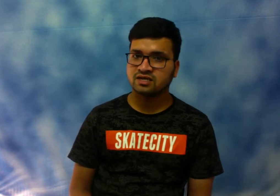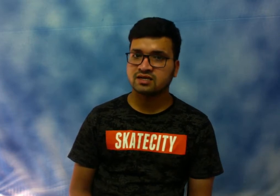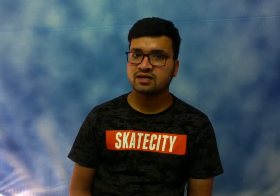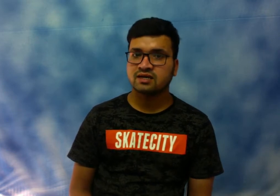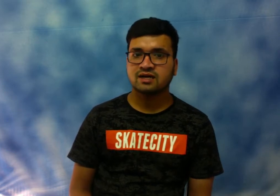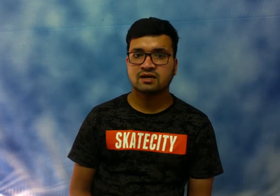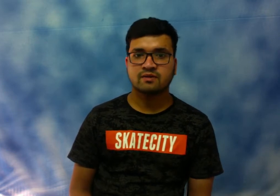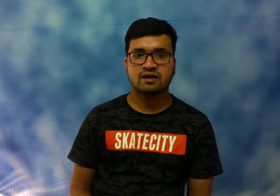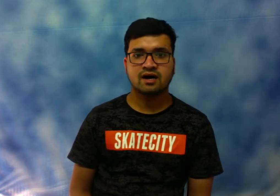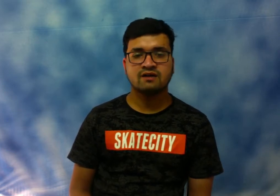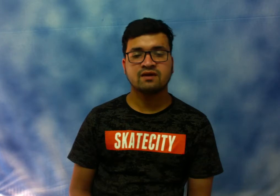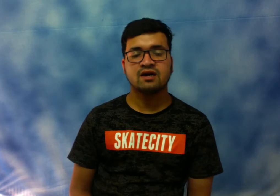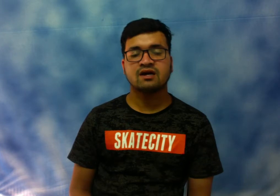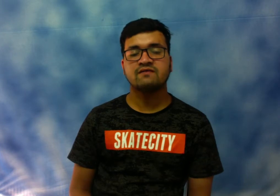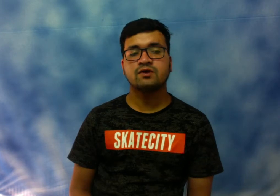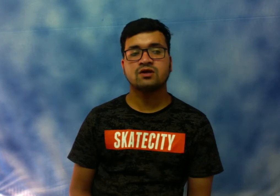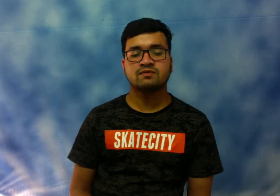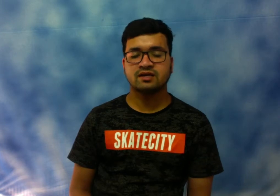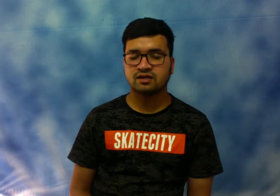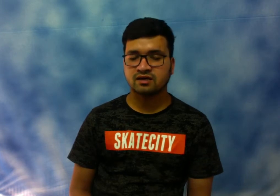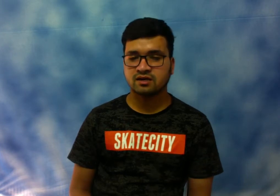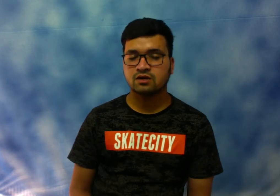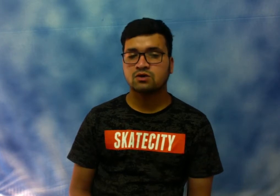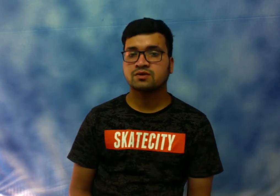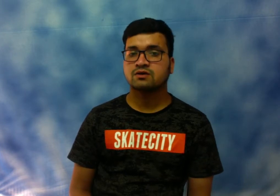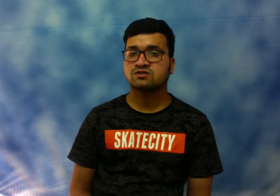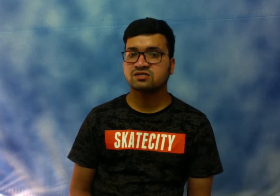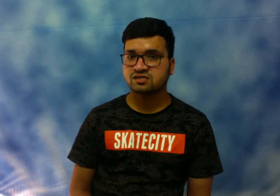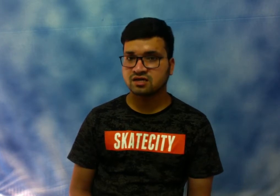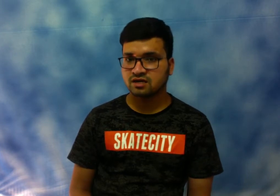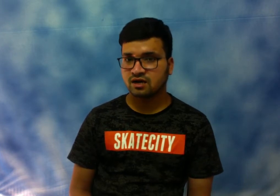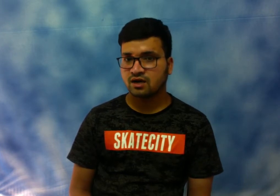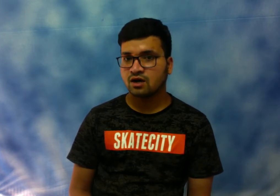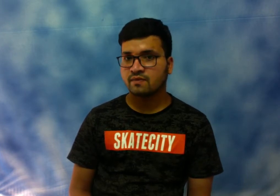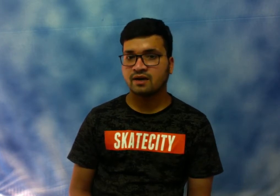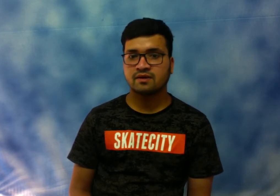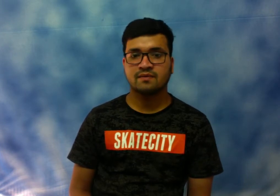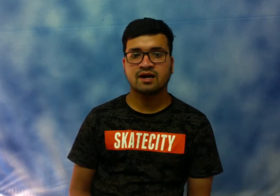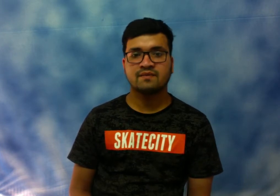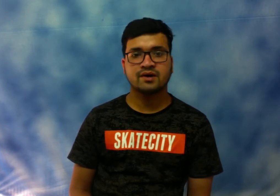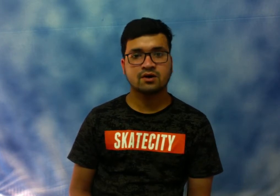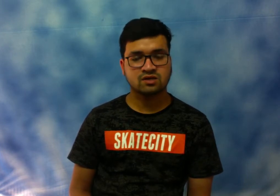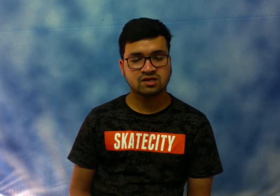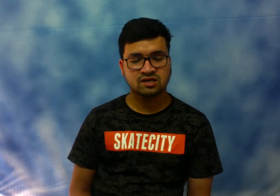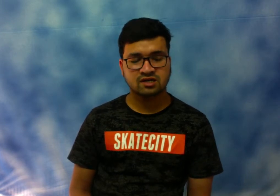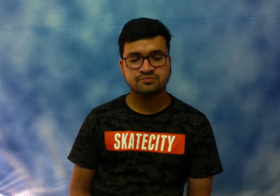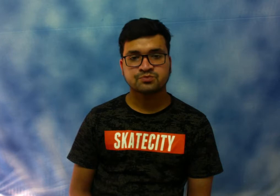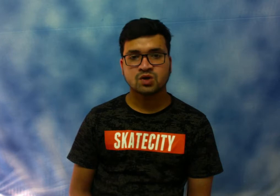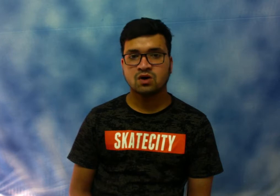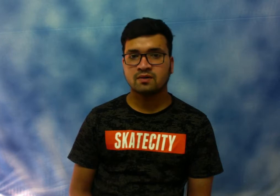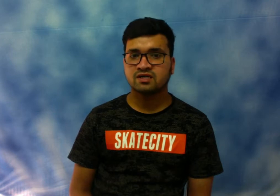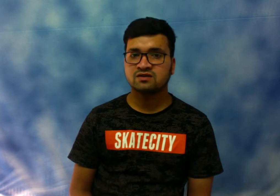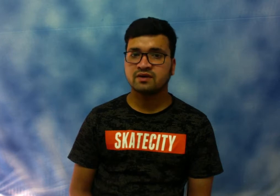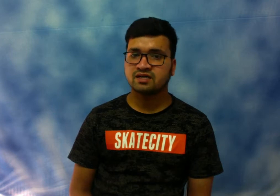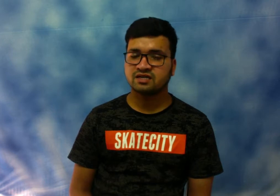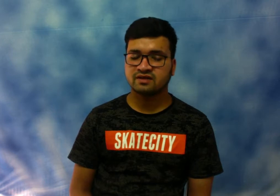जाइए, ताकि मेरे आने वाले हर नए वीडियोज़ को आप देख सकें, उनसे कुछ सीख सकें, अपने अपने लाइफ में ग्रोथ कर सके और अपने जीवन में एक अच्छे व्यक्ति